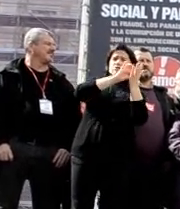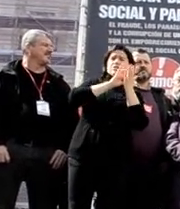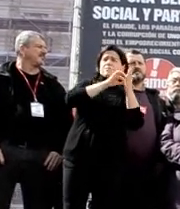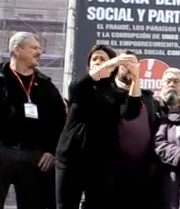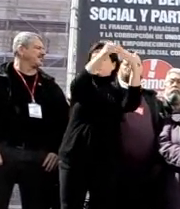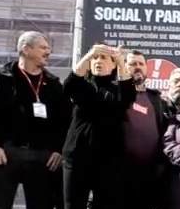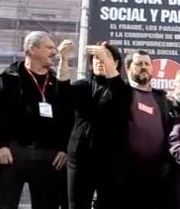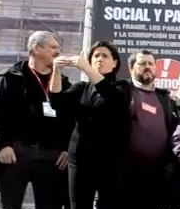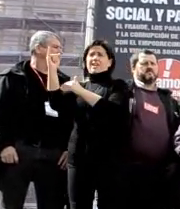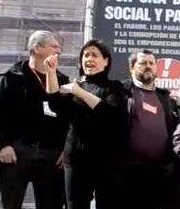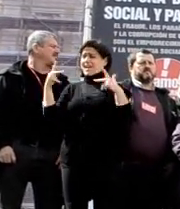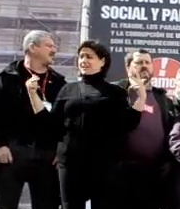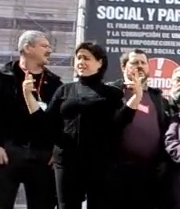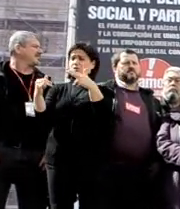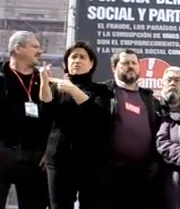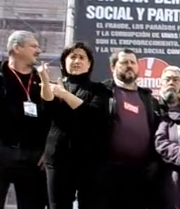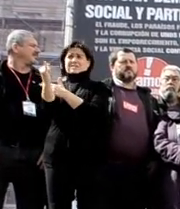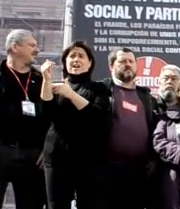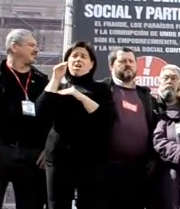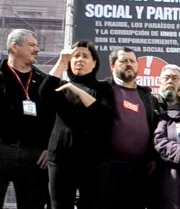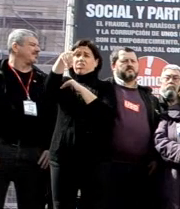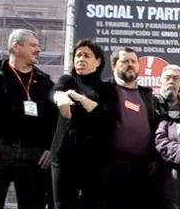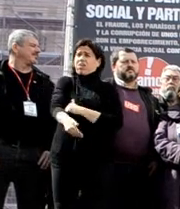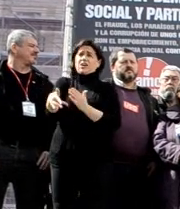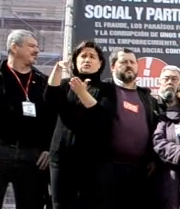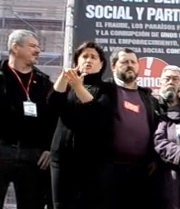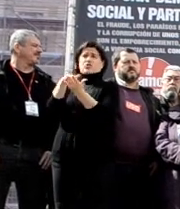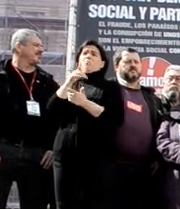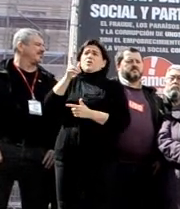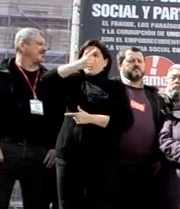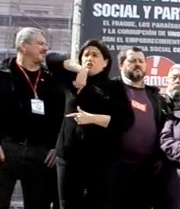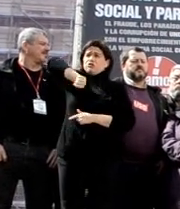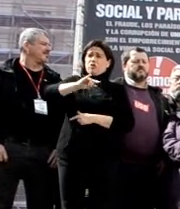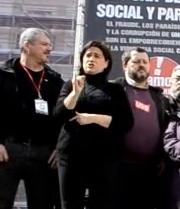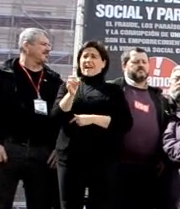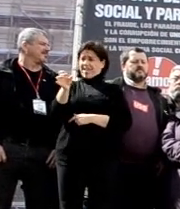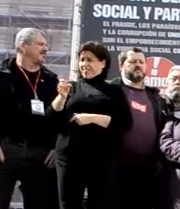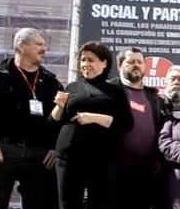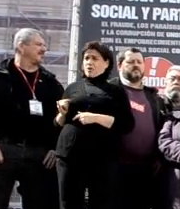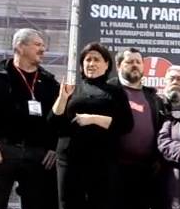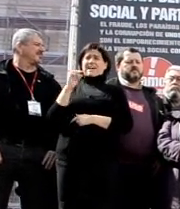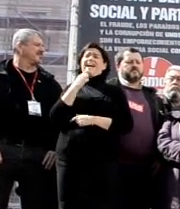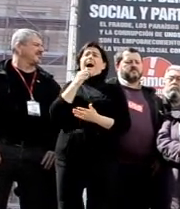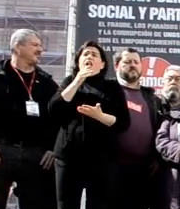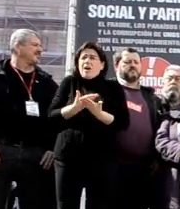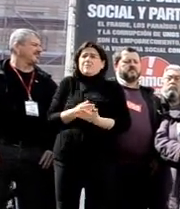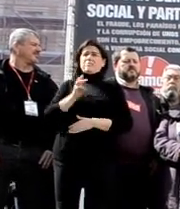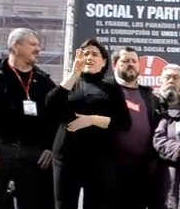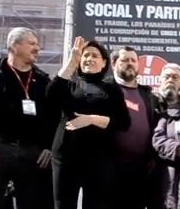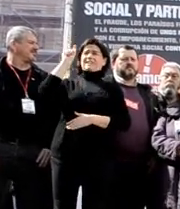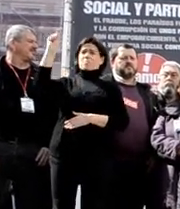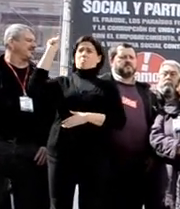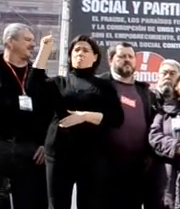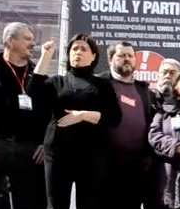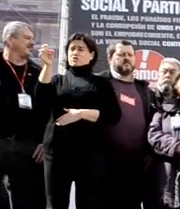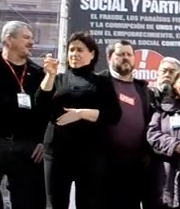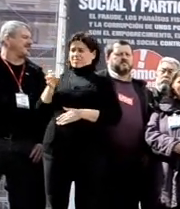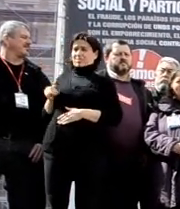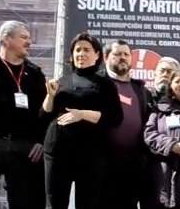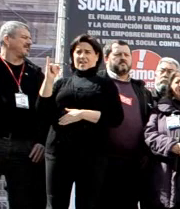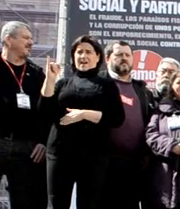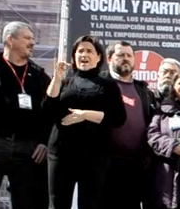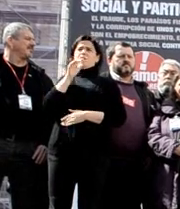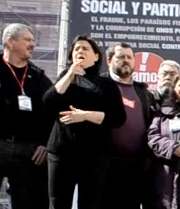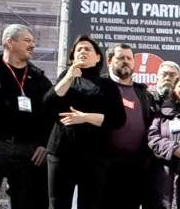ciudadanía, mientras convertimos en deudas de todas y todos 3 puntos de déficit público, la fraudulenta gestión de